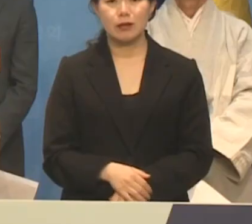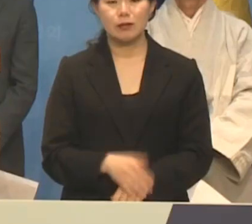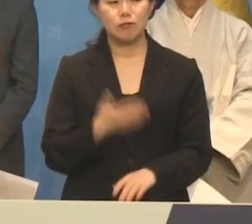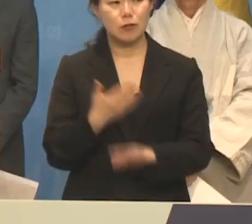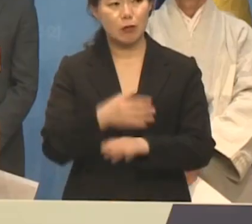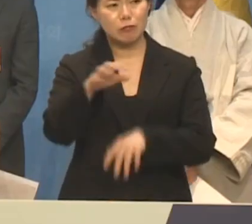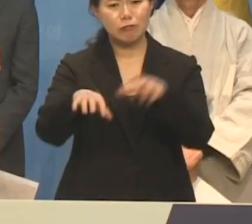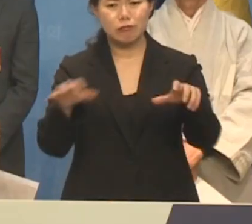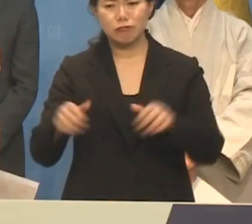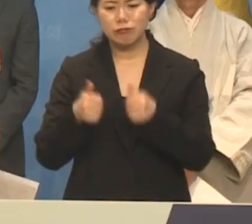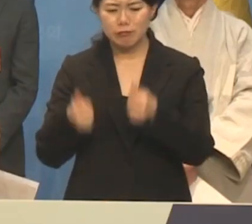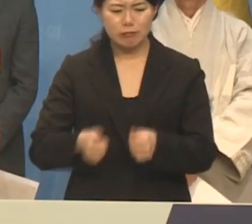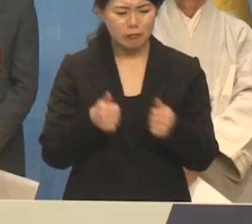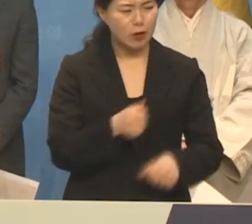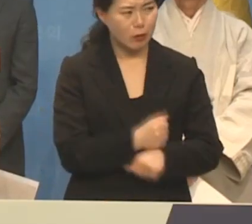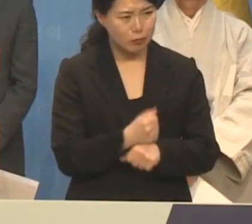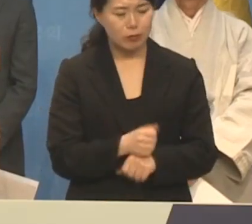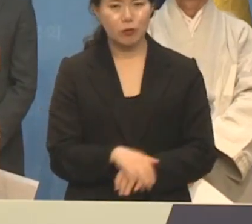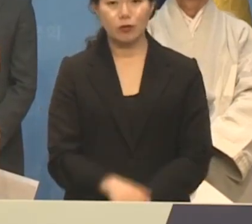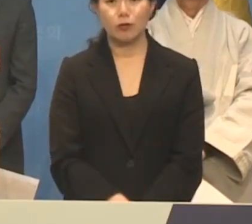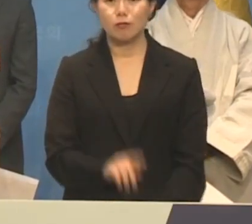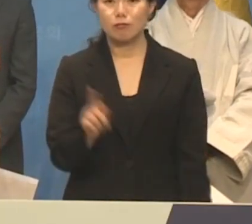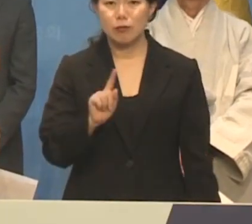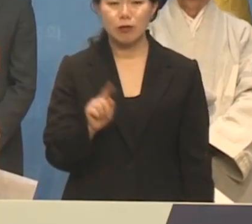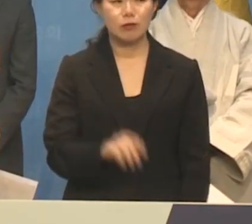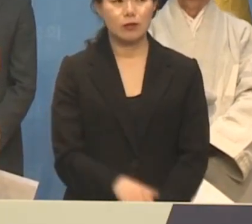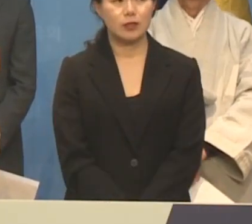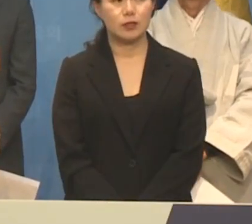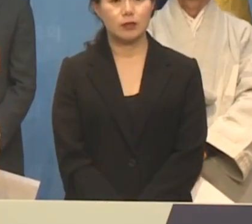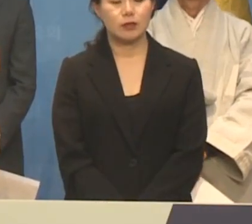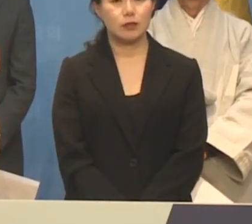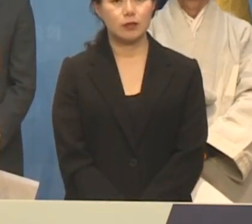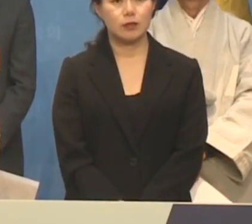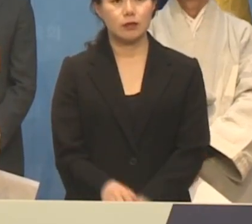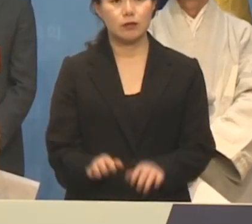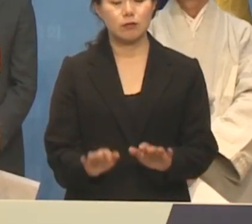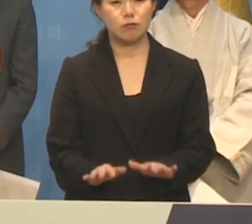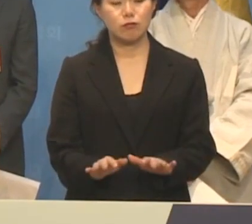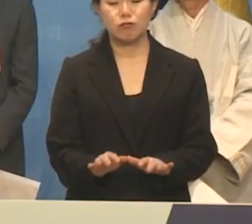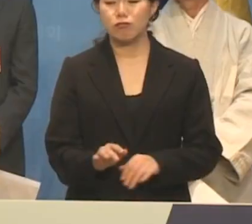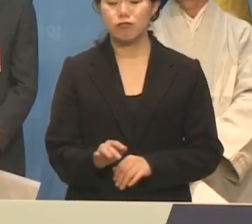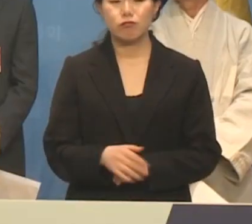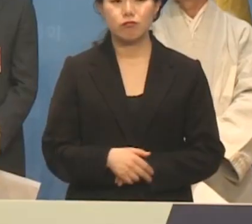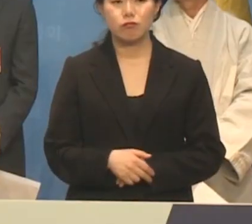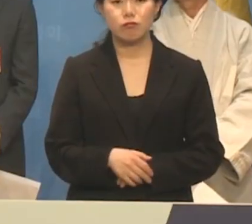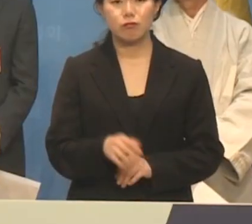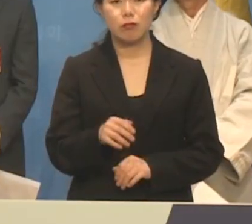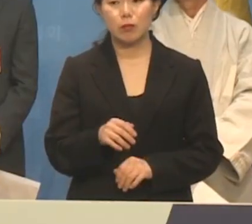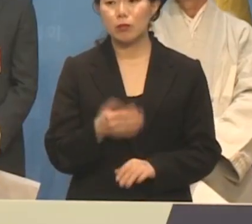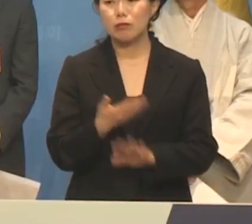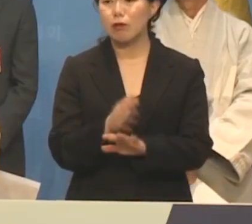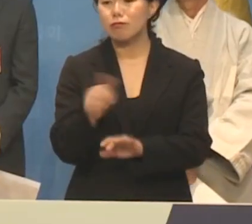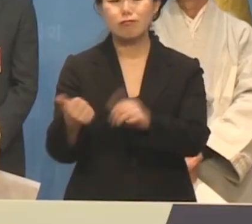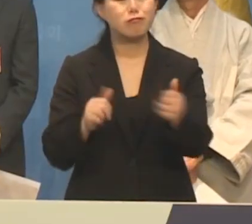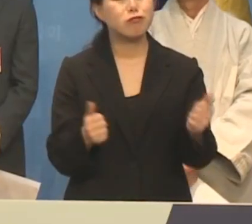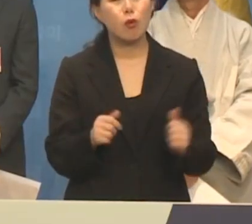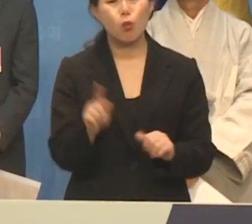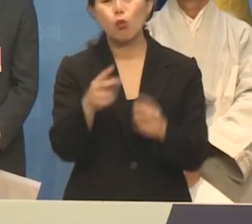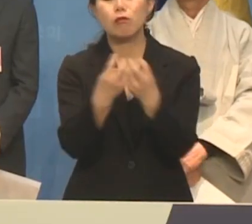인사드리고 87년도부터는 뭐 죽음의 계절이 돼가지고 막 그냥 죽어나가는데 어떻게